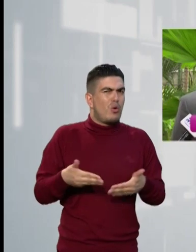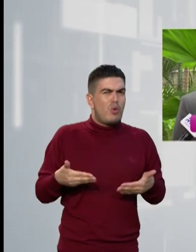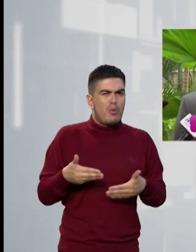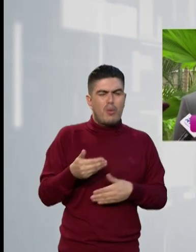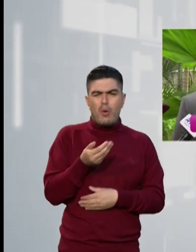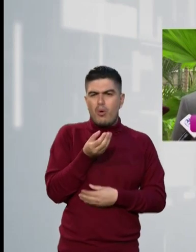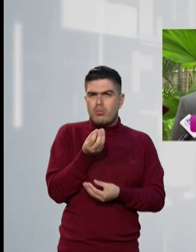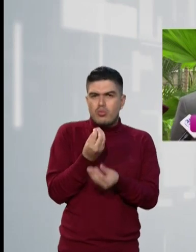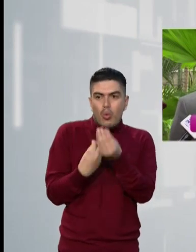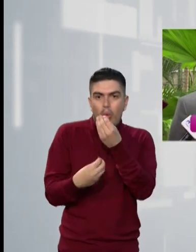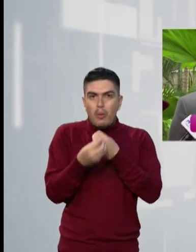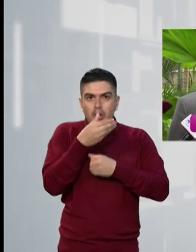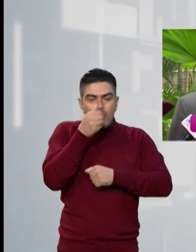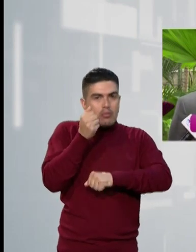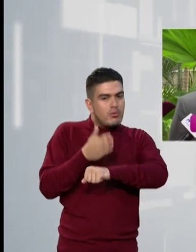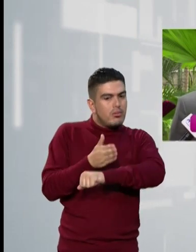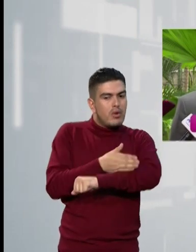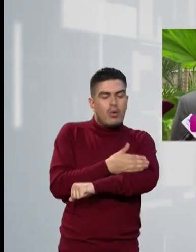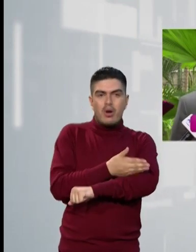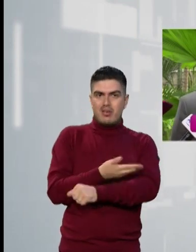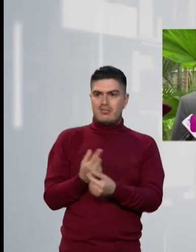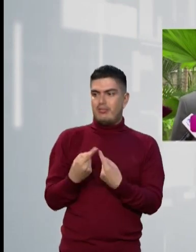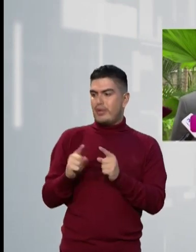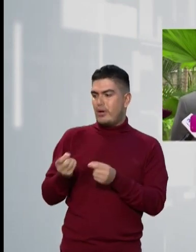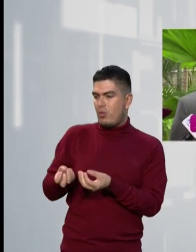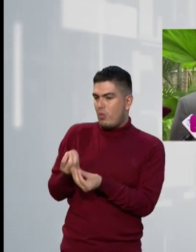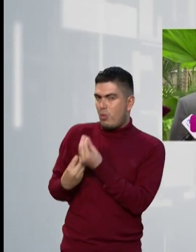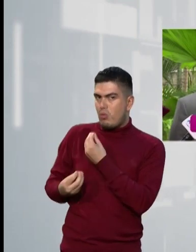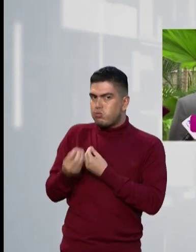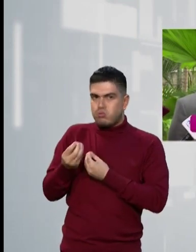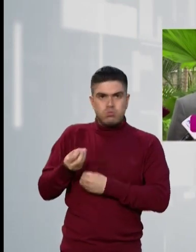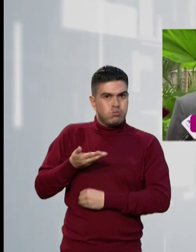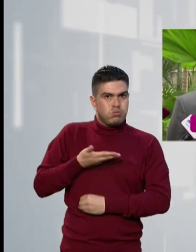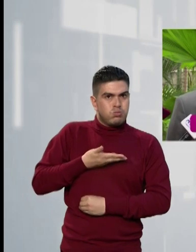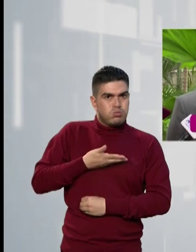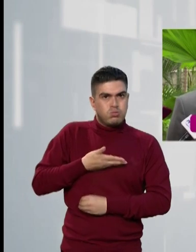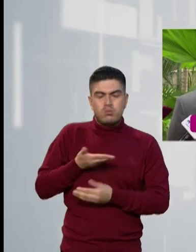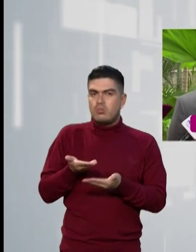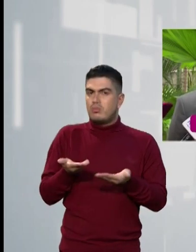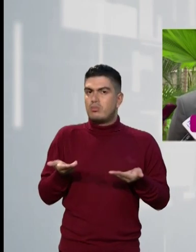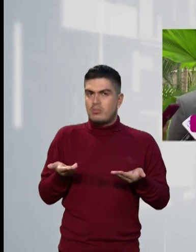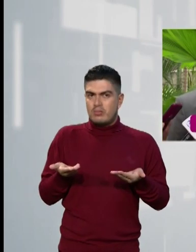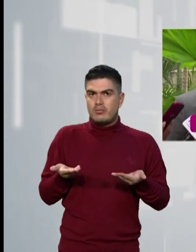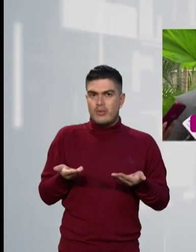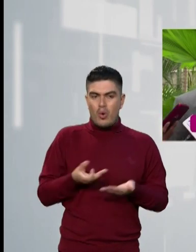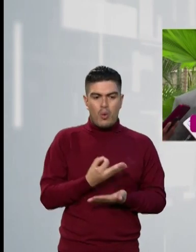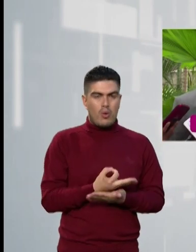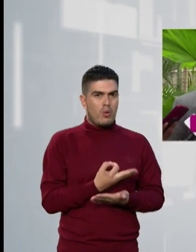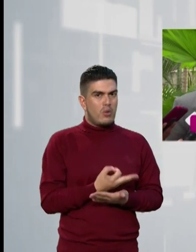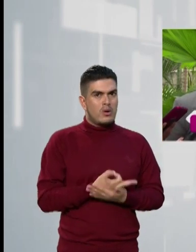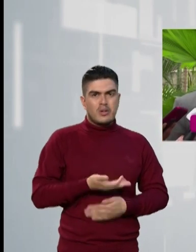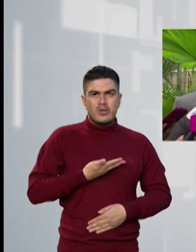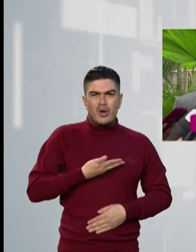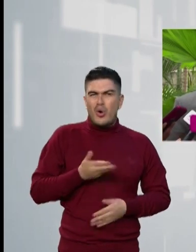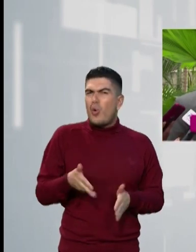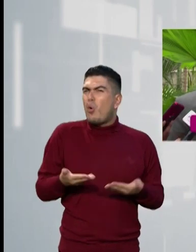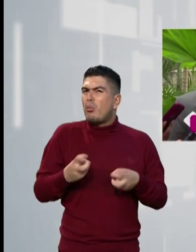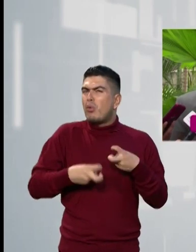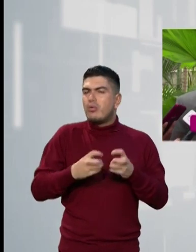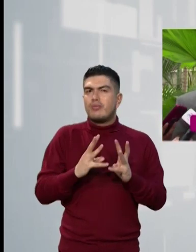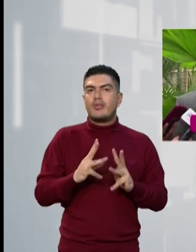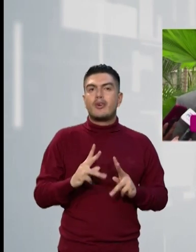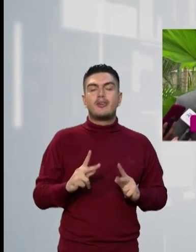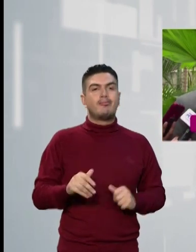de nutrición si no se tiene alimentos no si no se tiene disponibilidad o no o si no se tiene el acceso económico Ese es el proyecto que